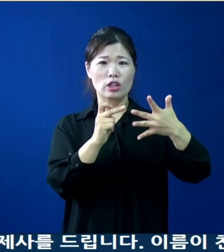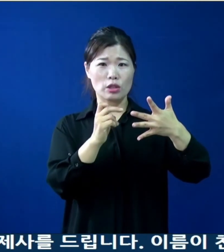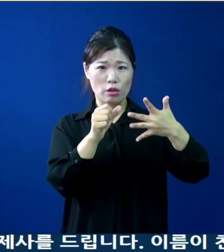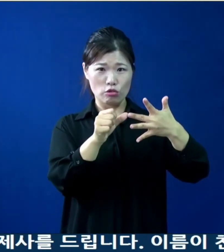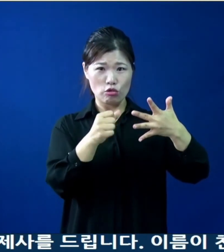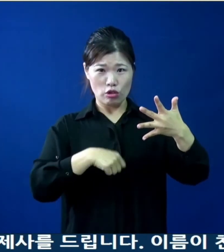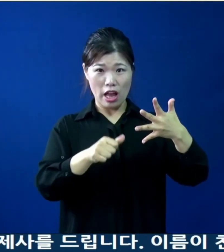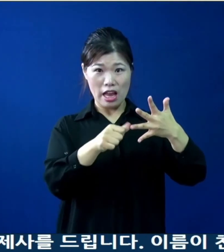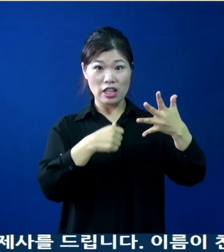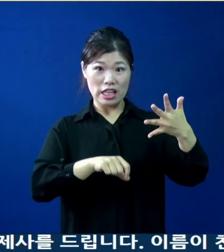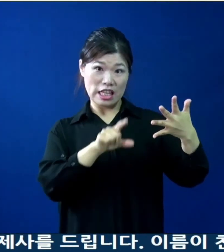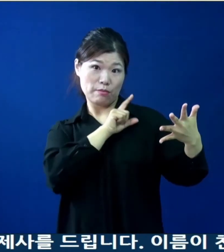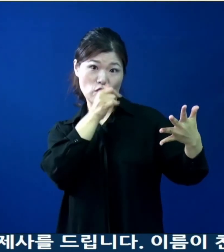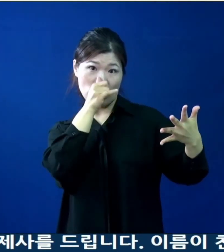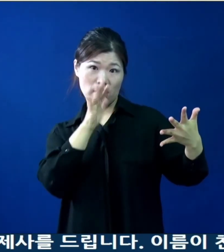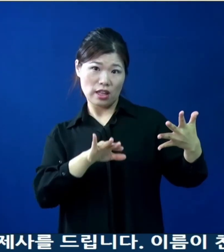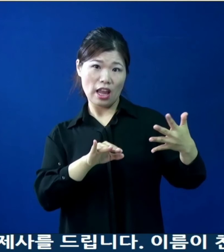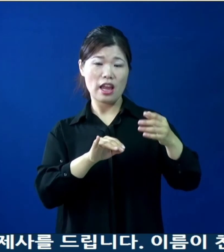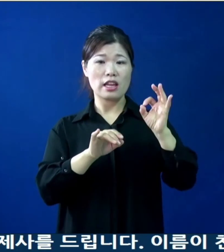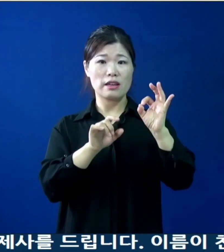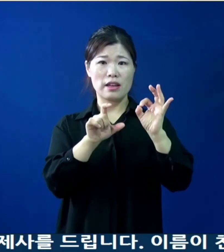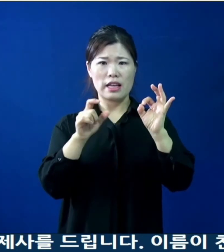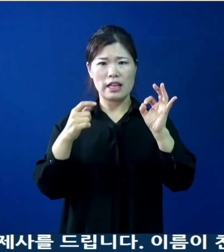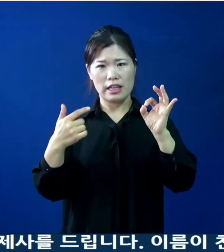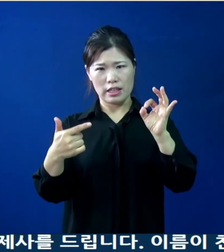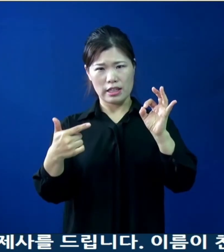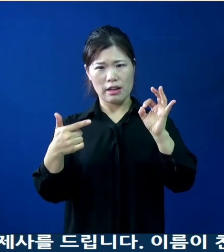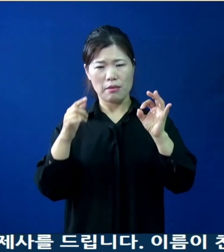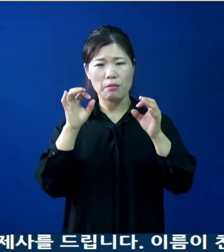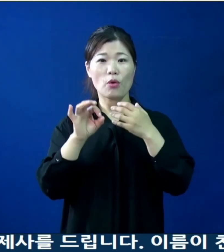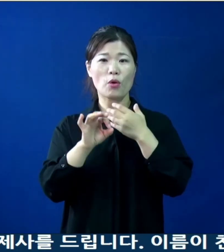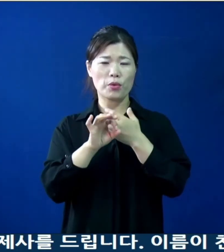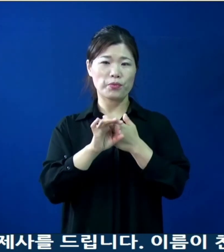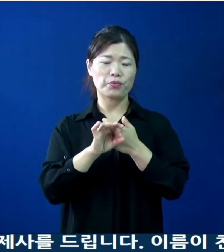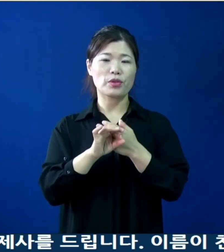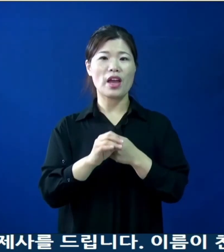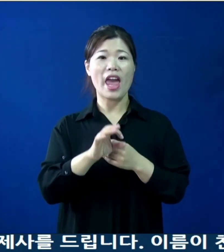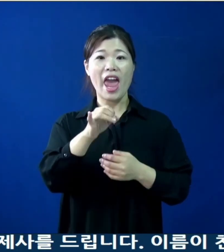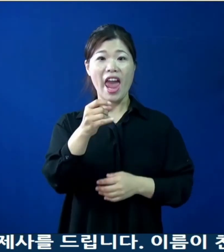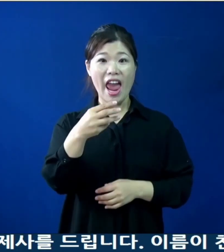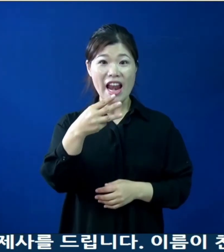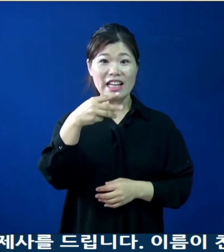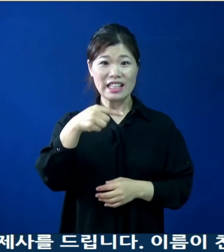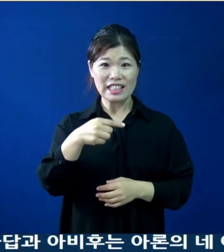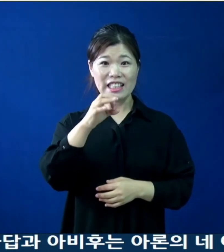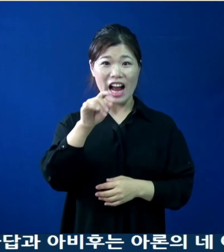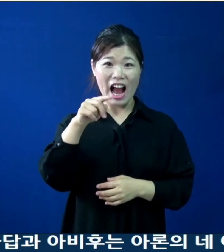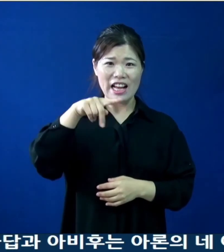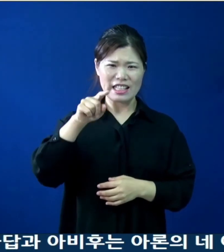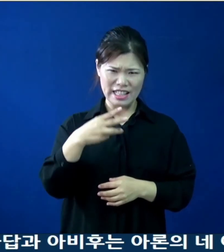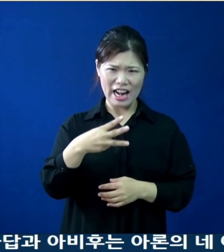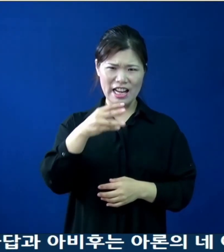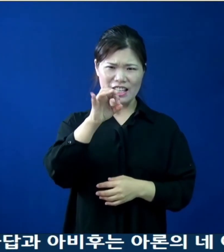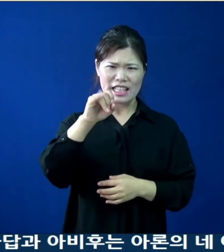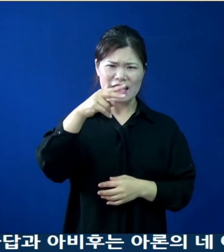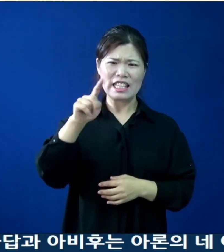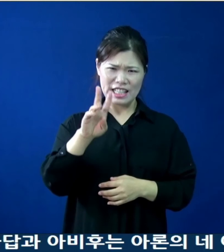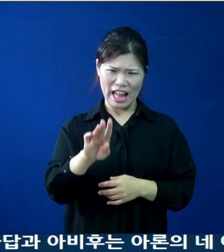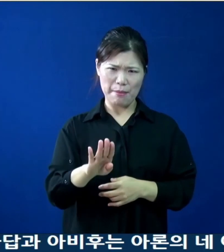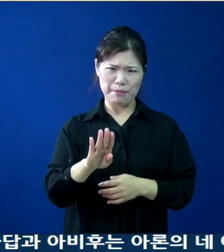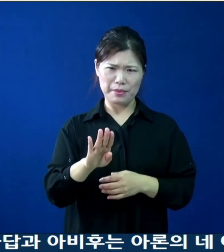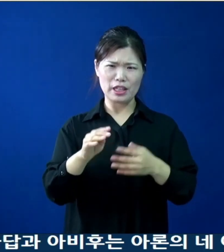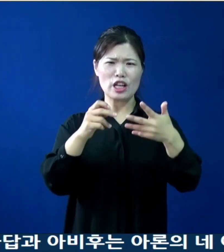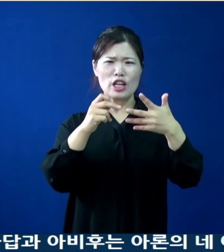6절을 살펴보시면 엘르아살과 이다말이라는 이름이 나옵니다. 나답과 아비후가 무슨